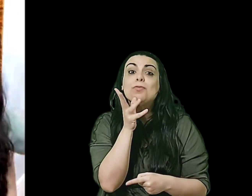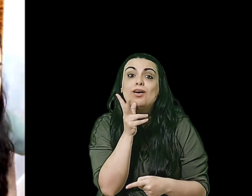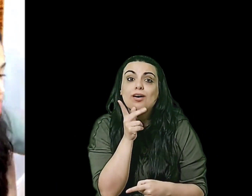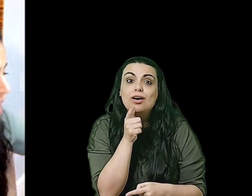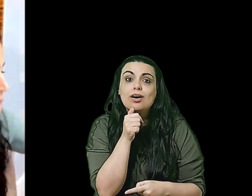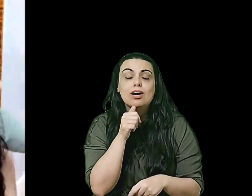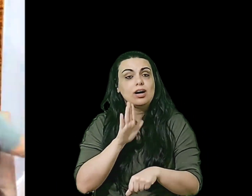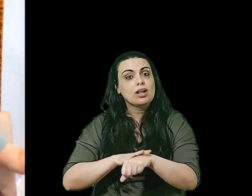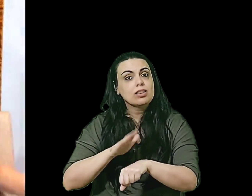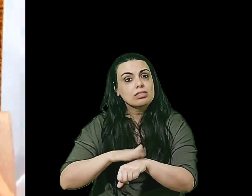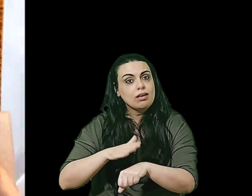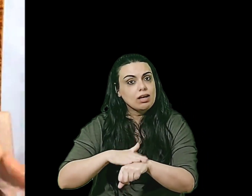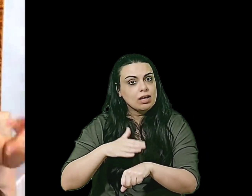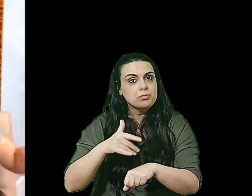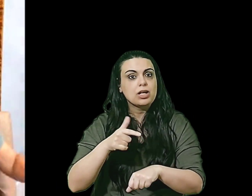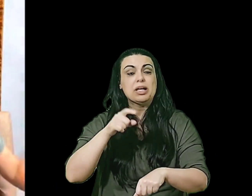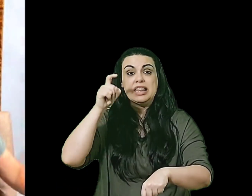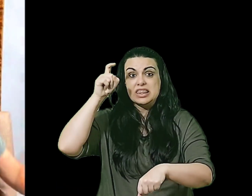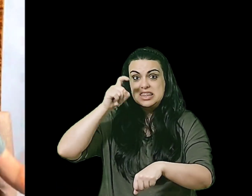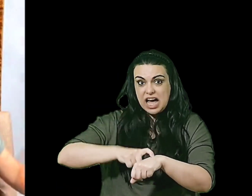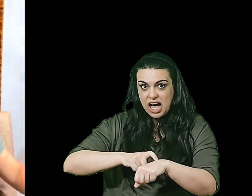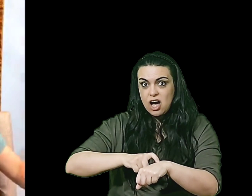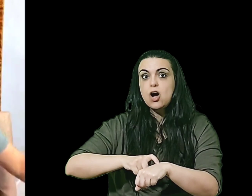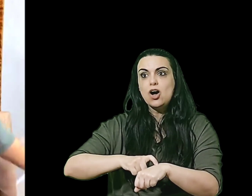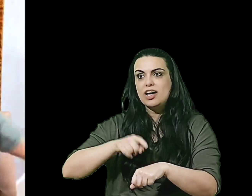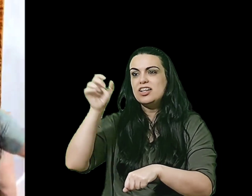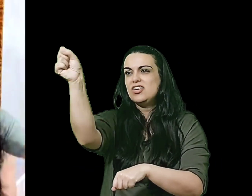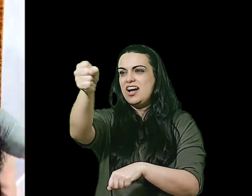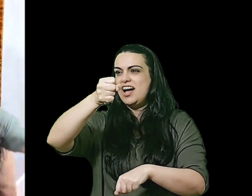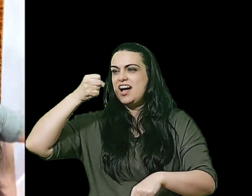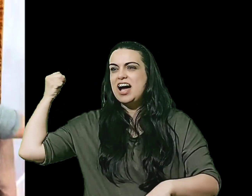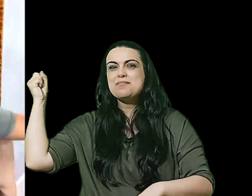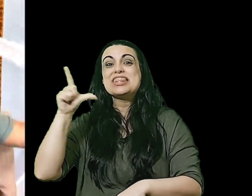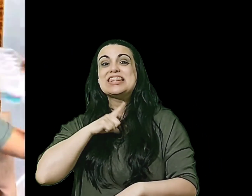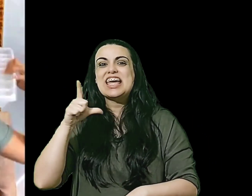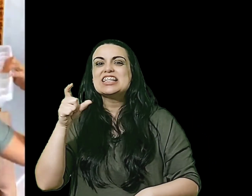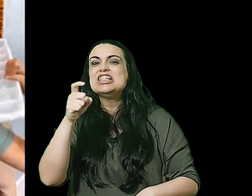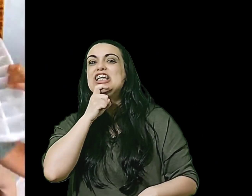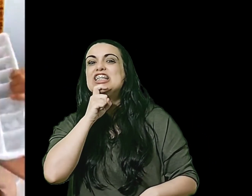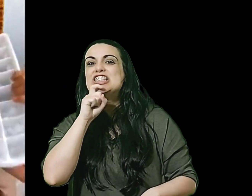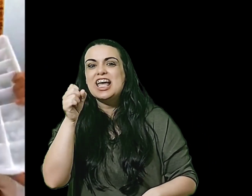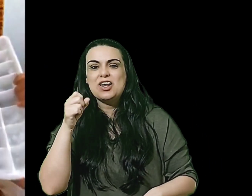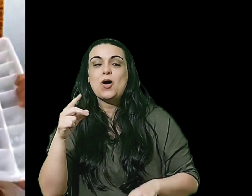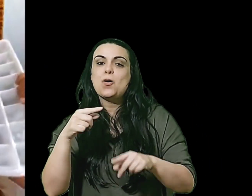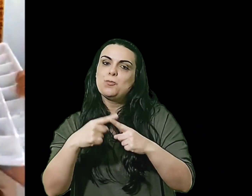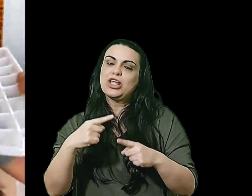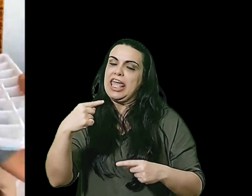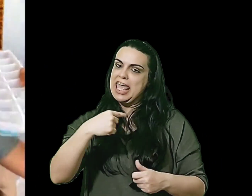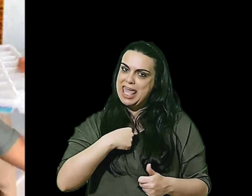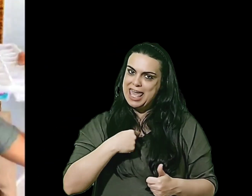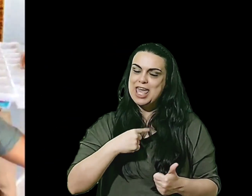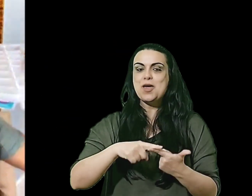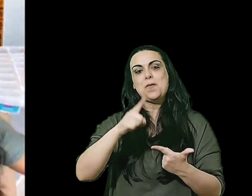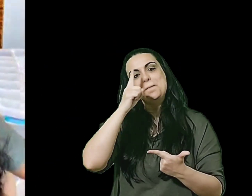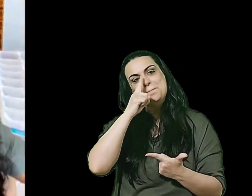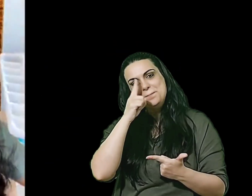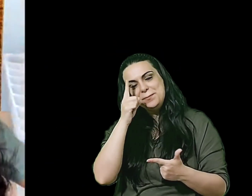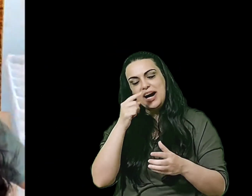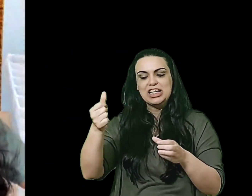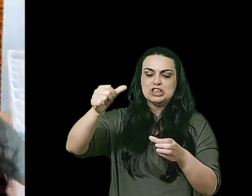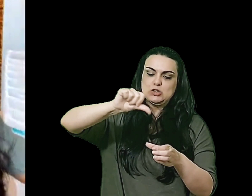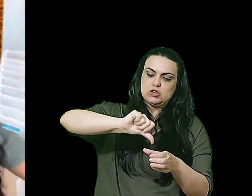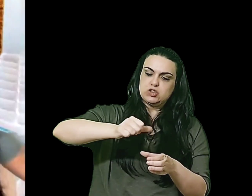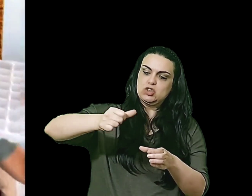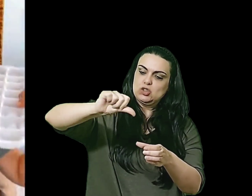da vida que você precisar. Mas quando ela vai na hora... E tem gelo. E por que que tem gelo? Porque eu e minha